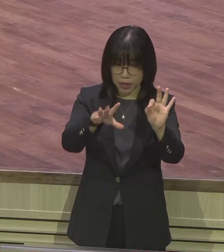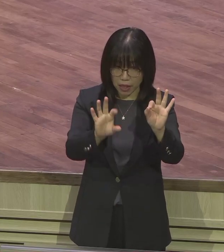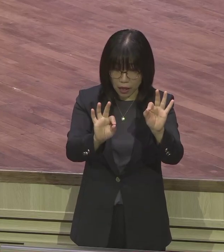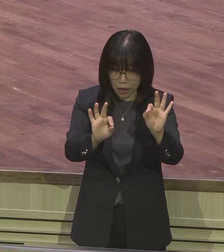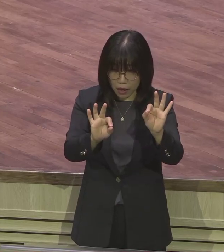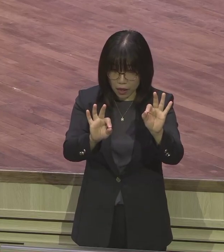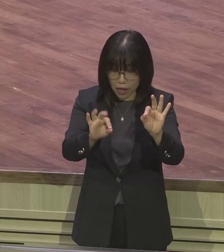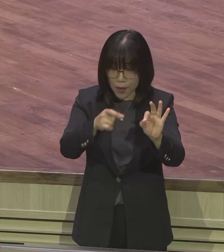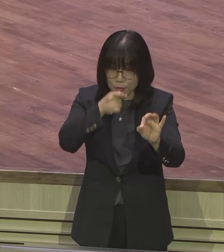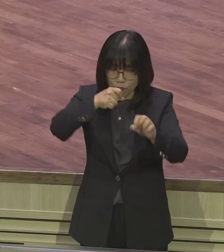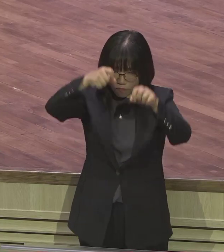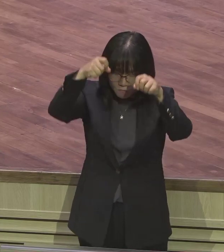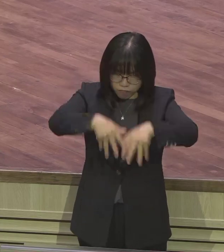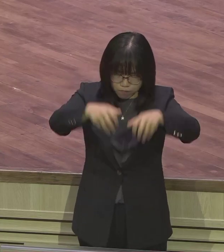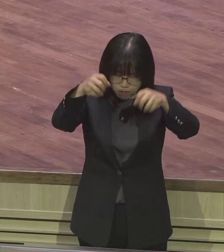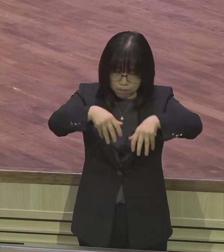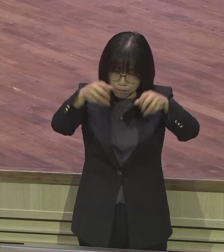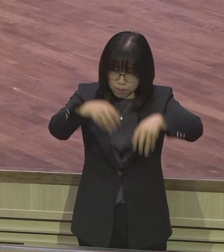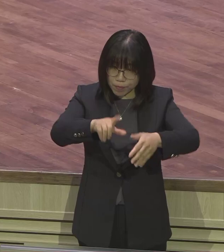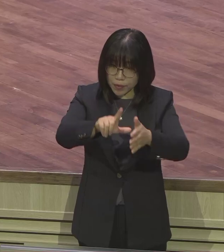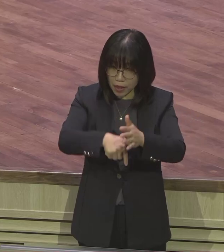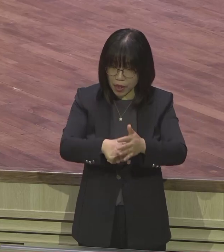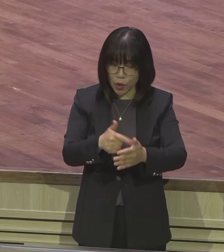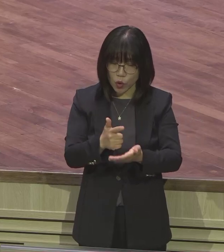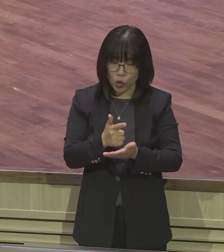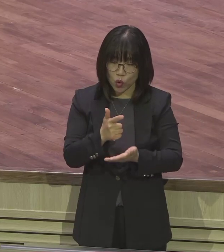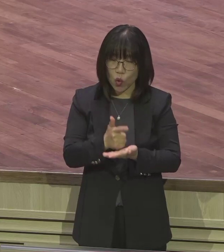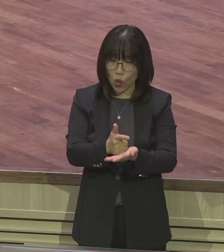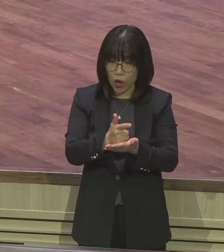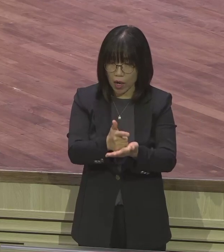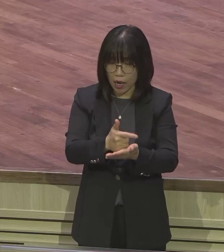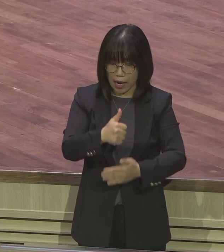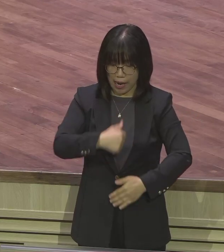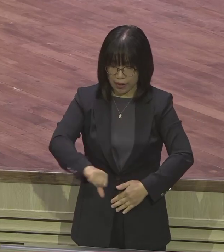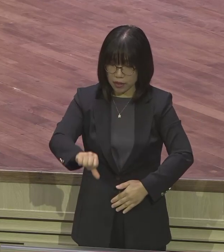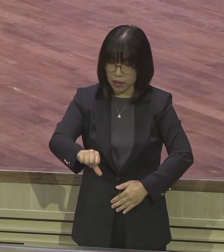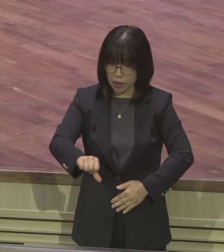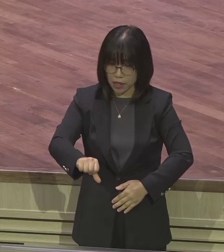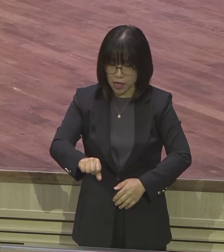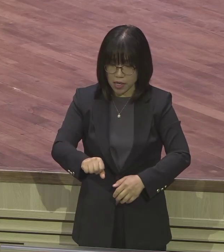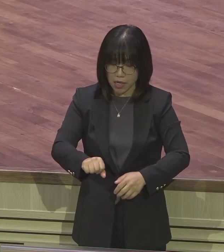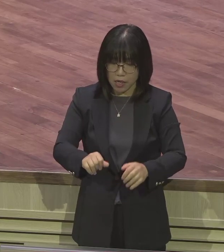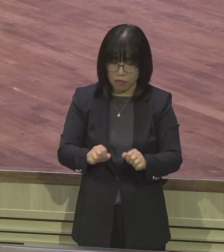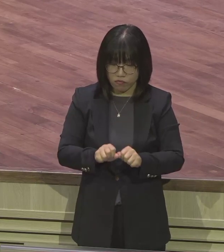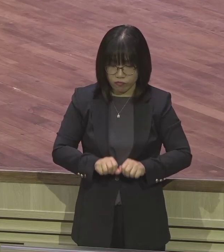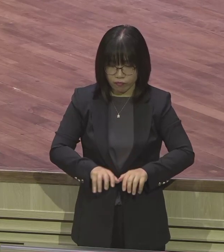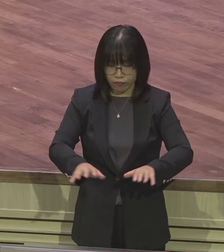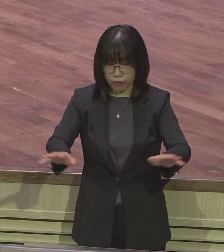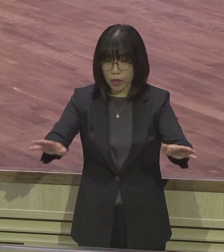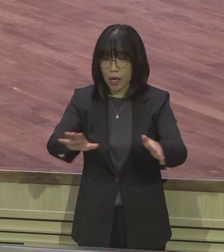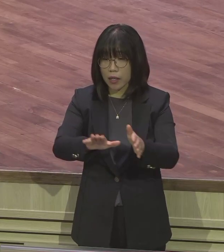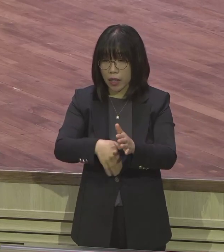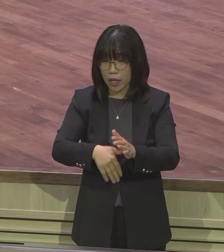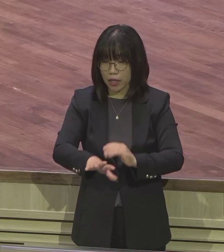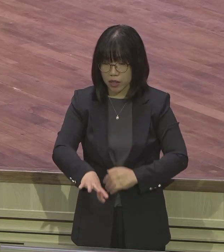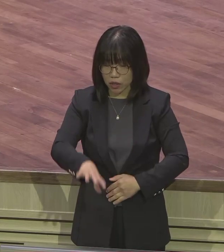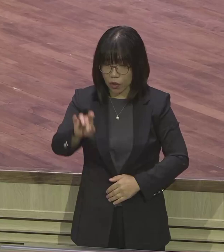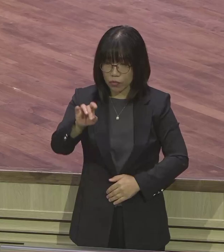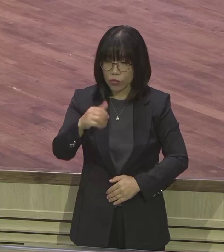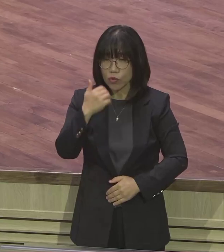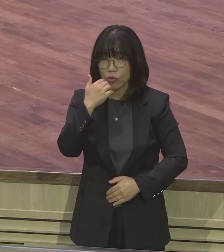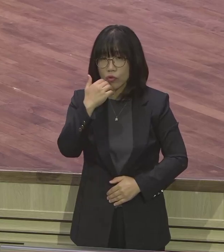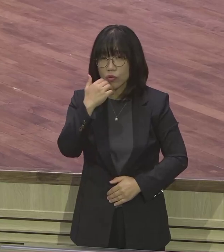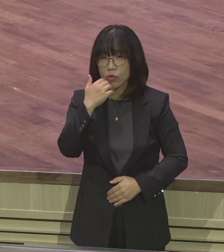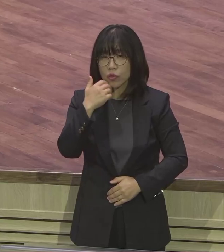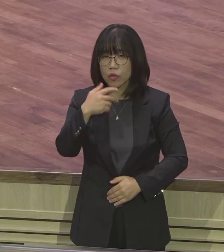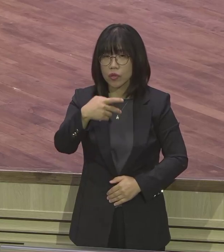대홍수 이후에 노아 아들들이 그렇게 인류를 퍼져나가게 되죠. 새 아들이 인류를 퍼져나가는데 셈함 야벳 이